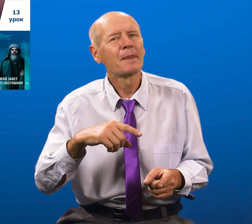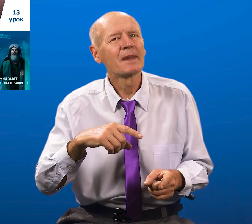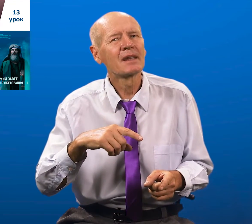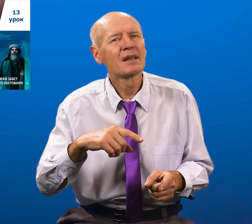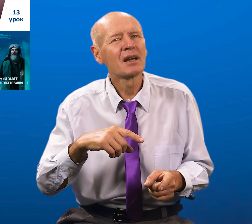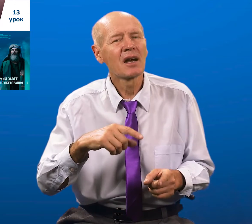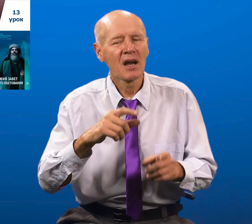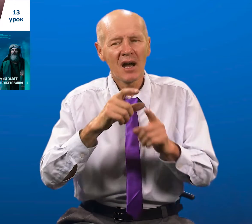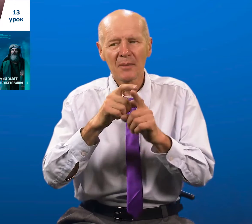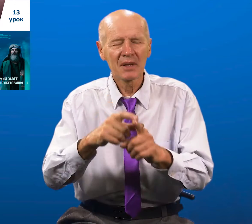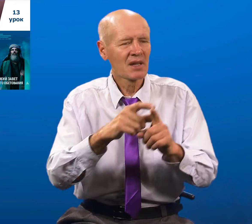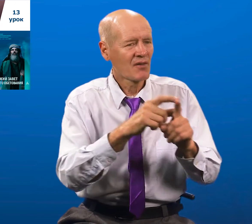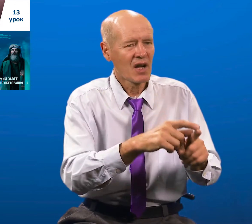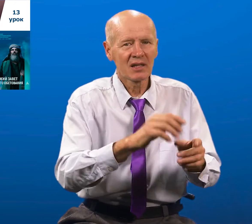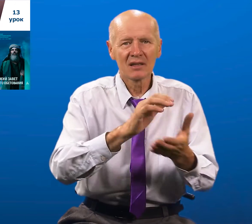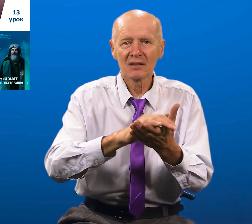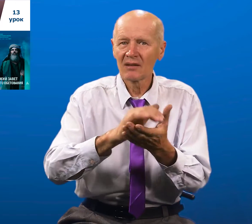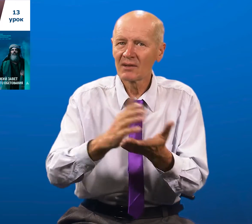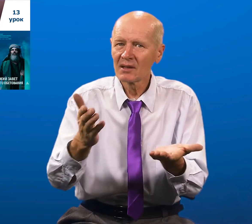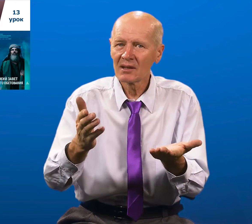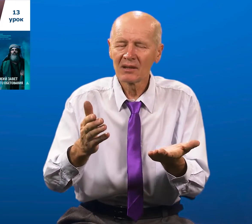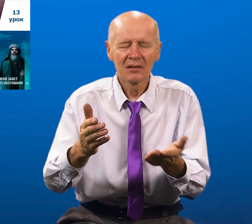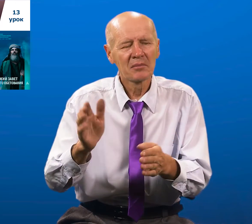вечной жизни?